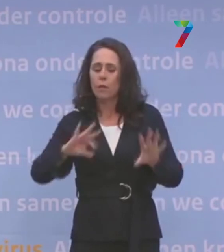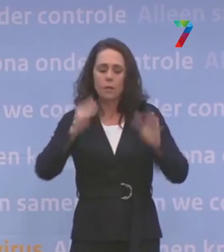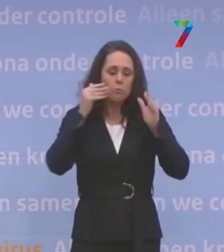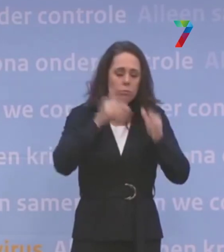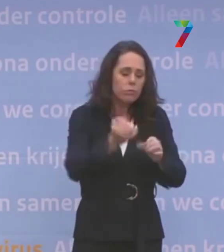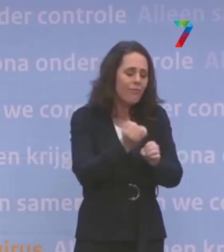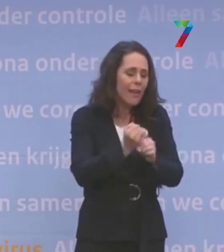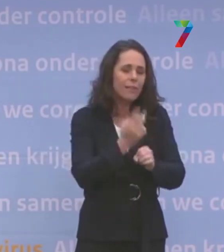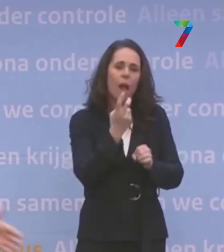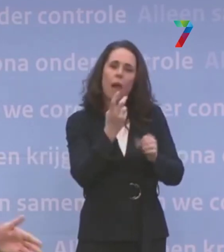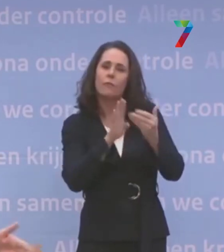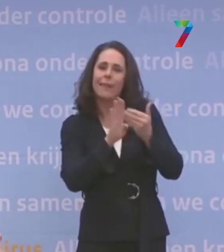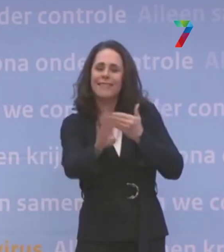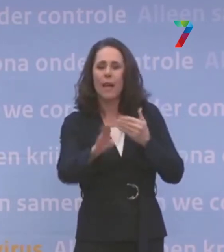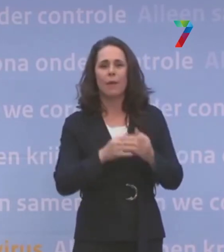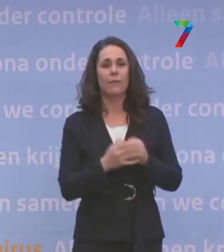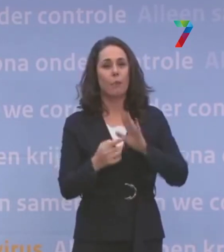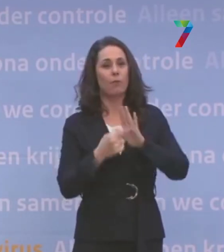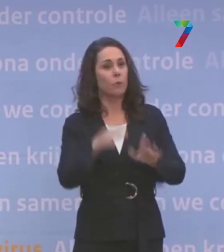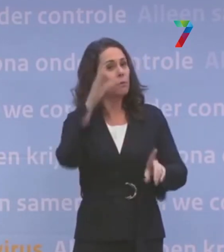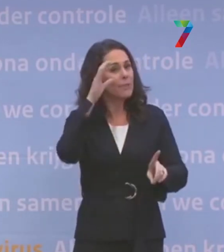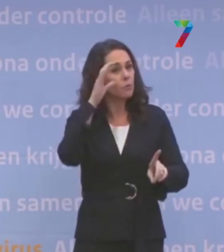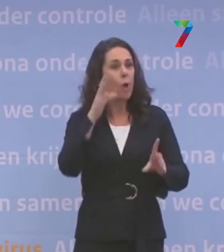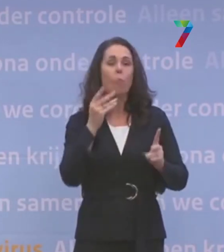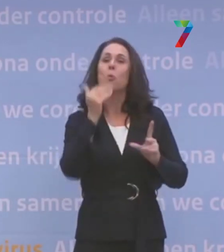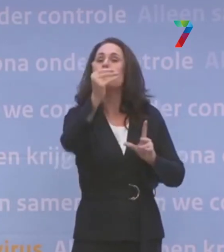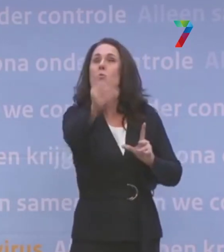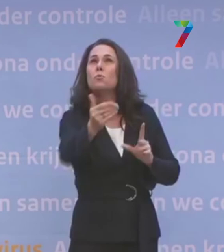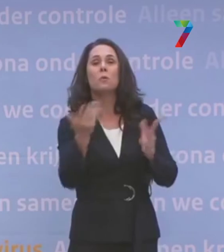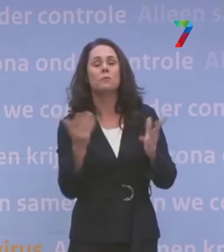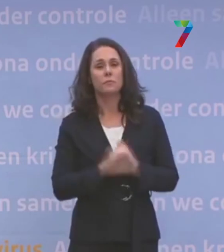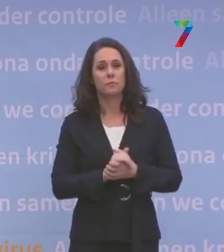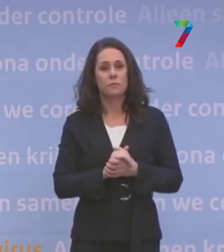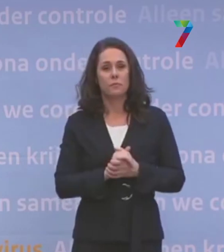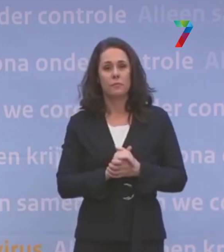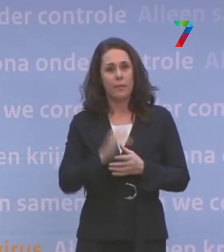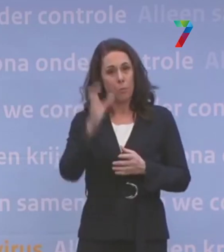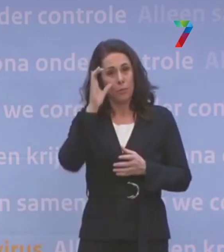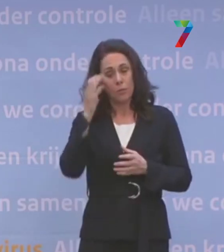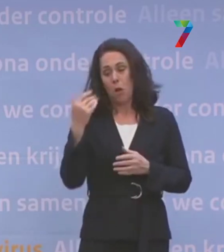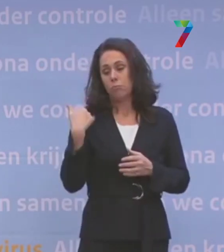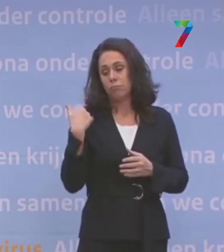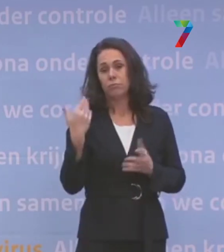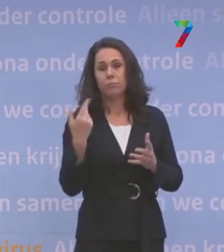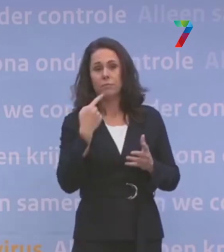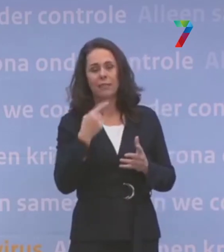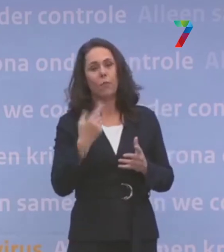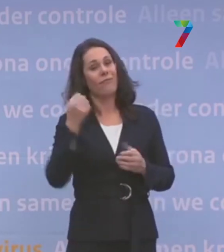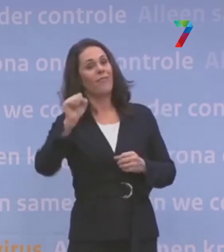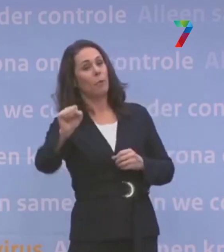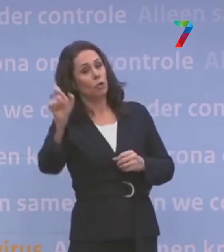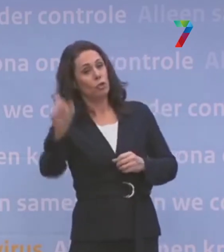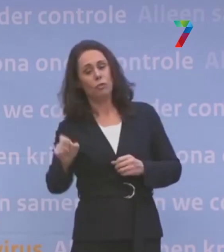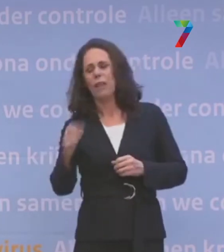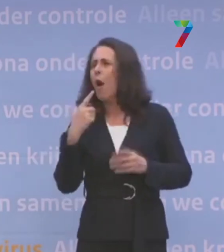dacht, bioscoop en anderen hebben al helemaal nagedacht hoe zou zo'n bioscoop eruit moeten zien. En dan zegt zo'n bioscoop tegen mij, of tegen Erik Wiebes, we hebben het